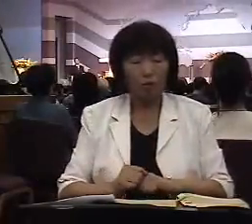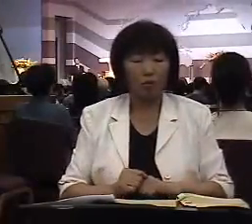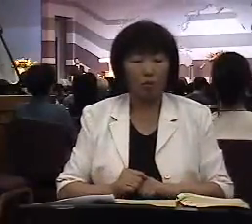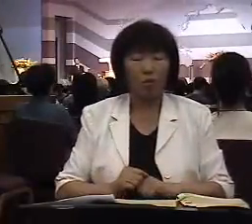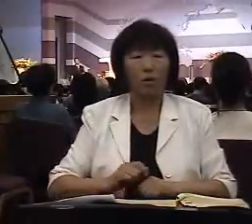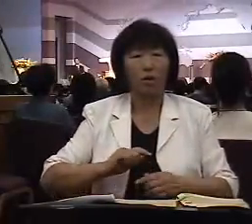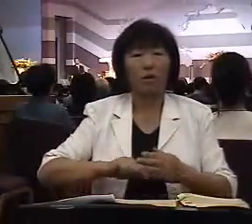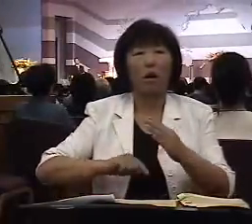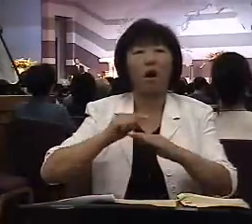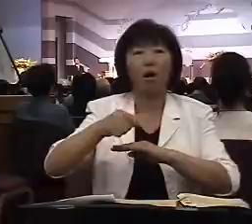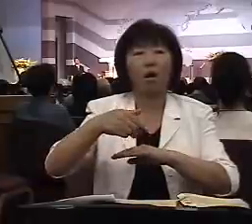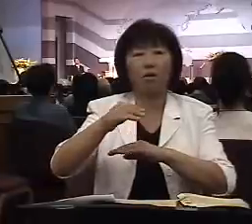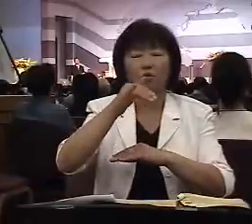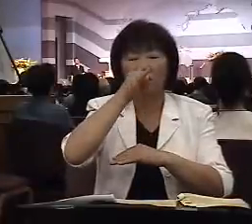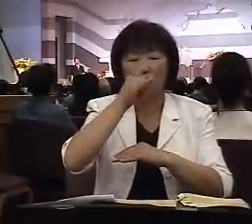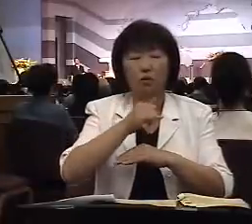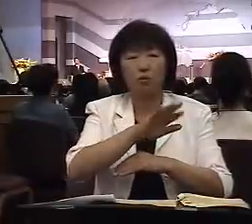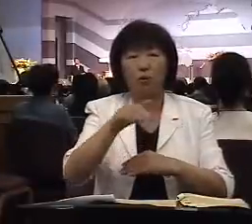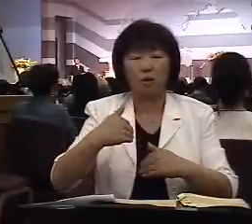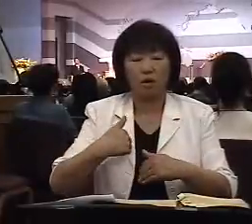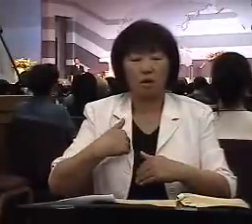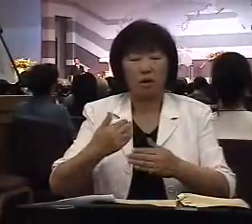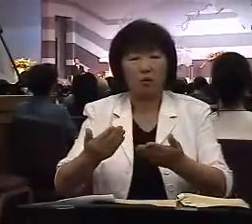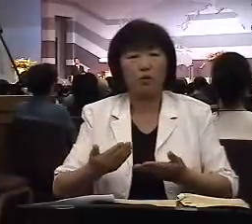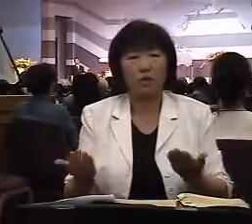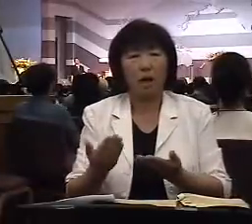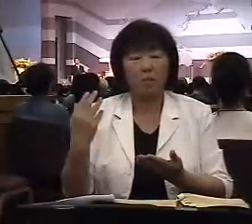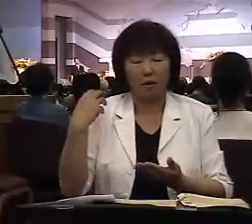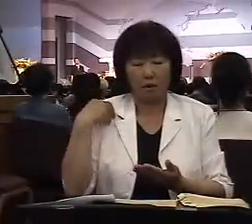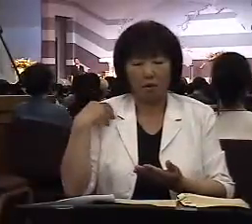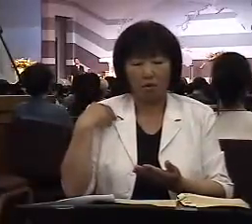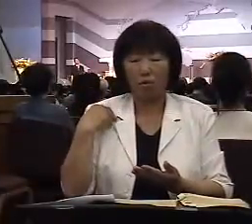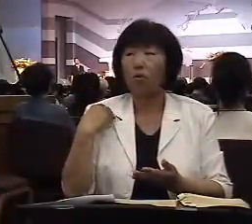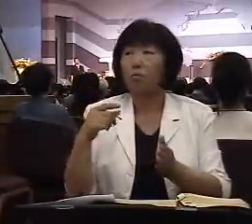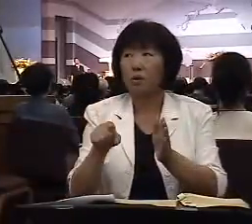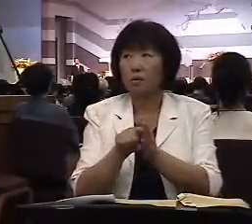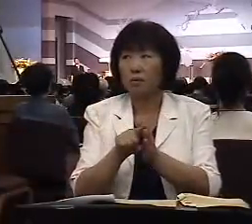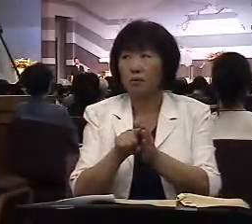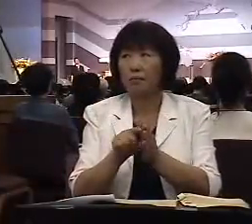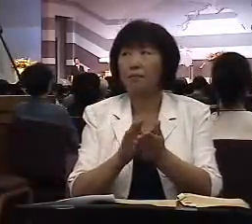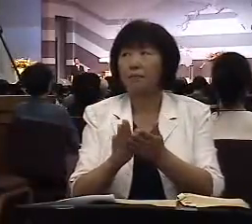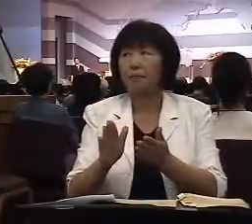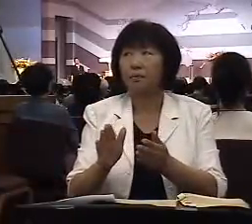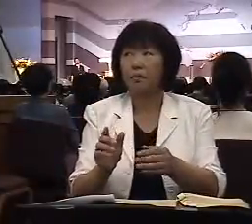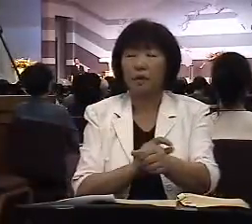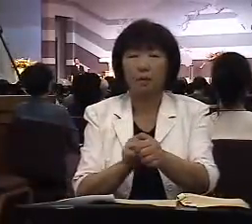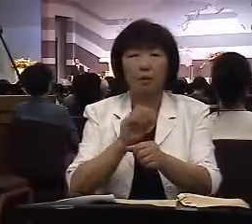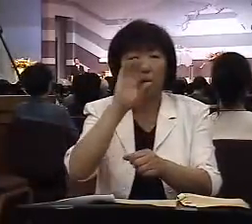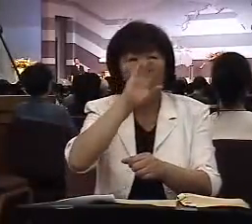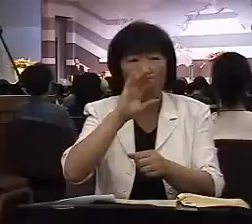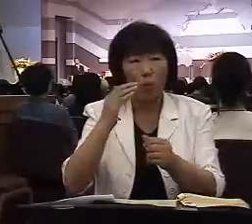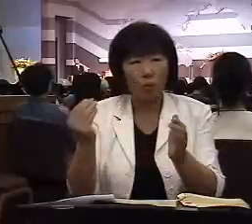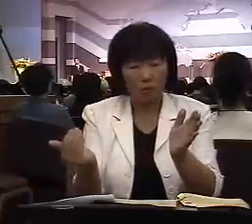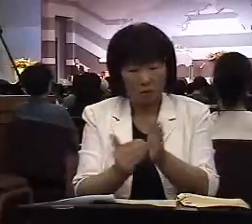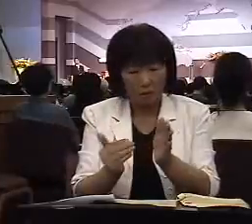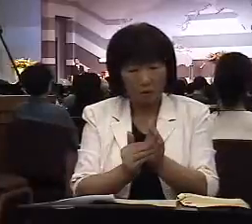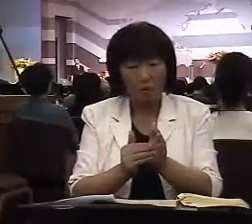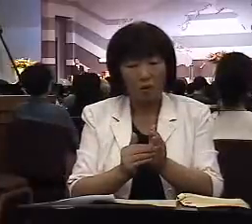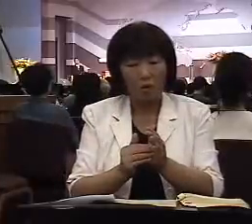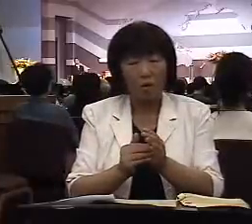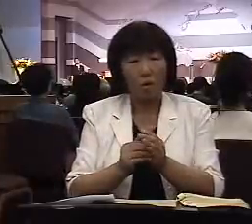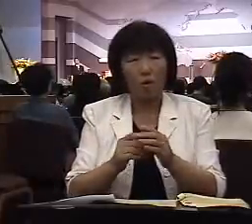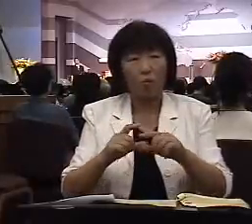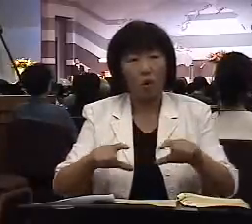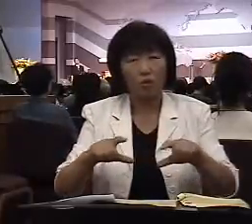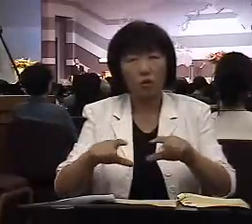수 있는 것이 우리에게 주어진 사명이라고 믿습니다. 여러분 특별히 우리 교회에서 훈련을 다 마치시고